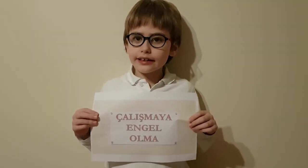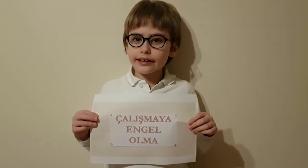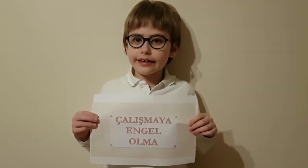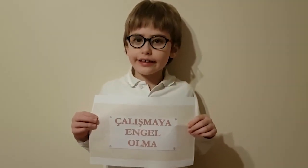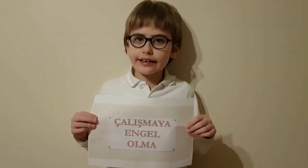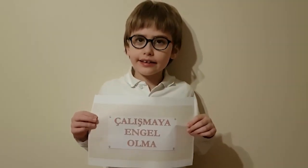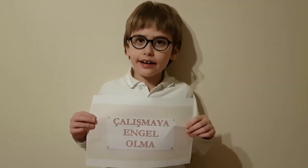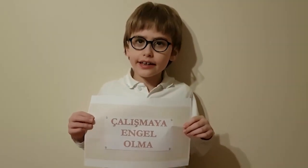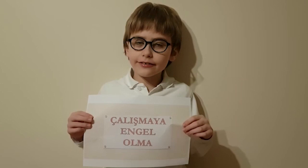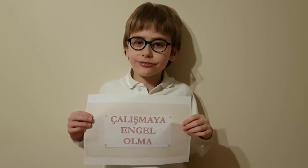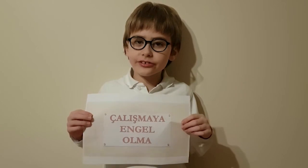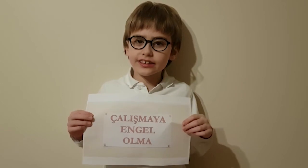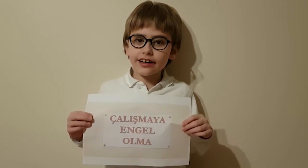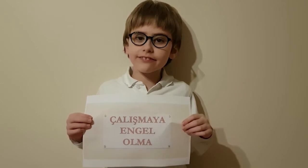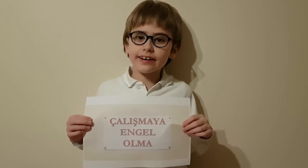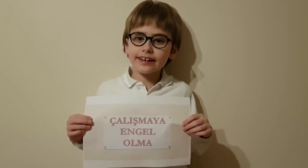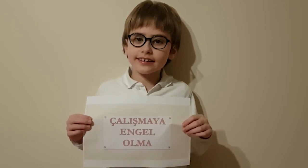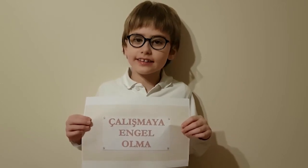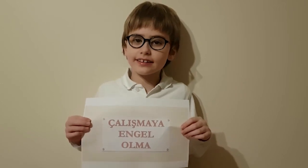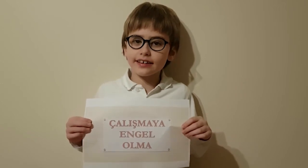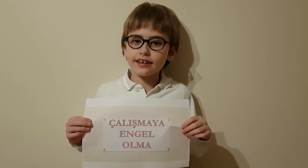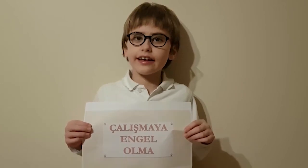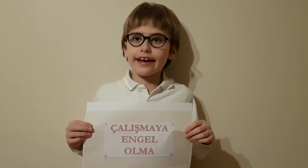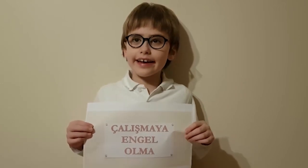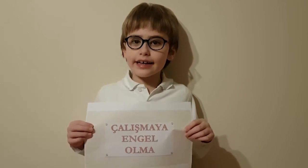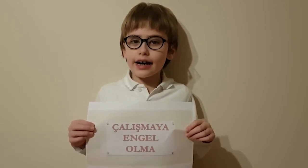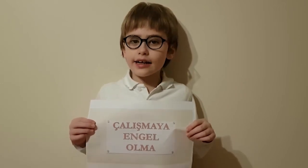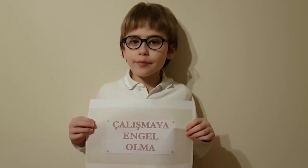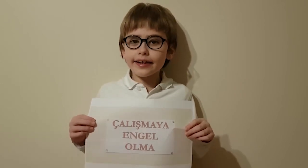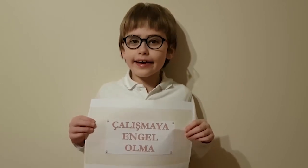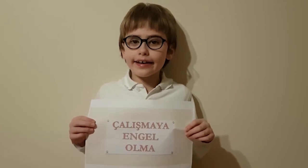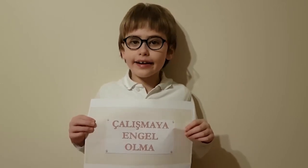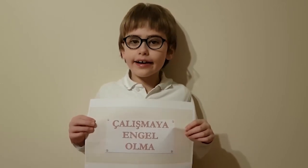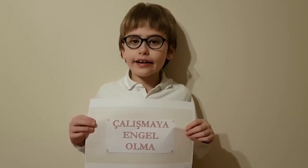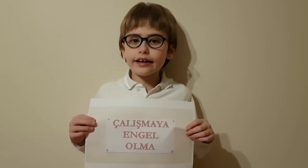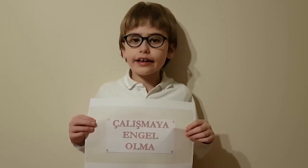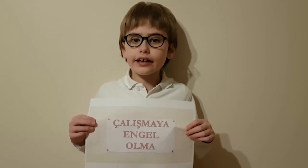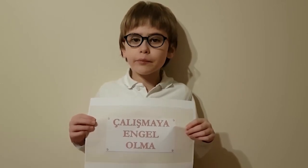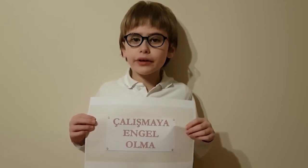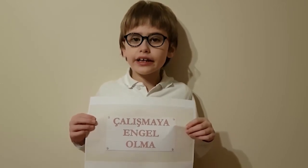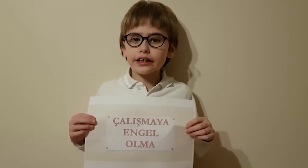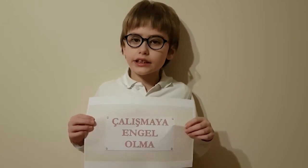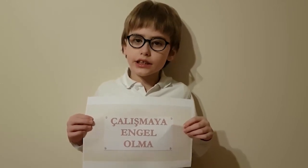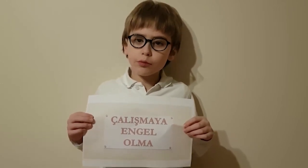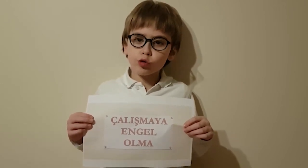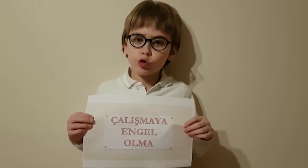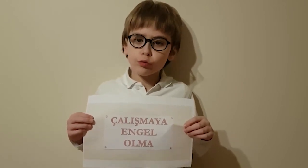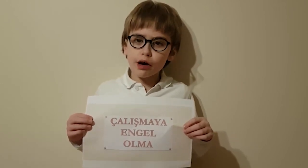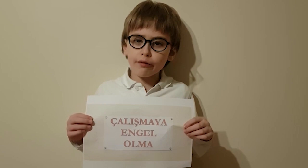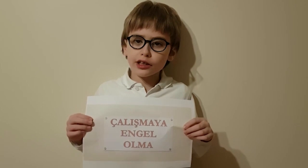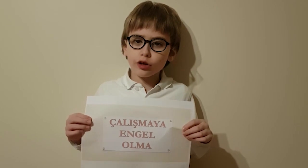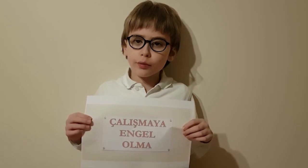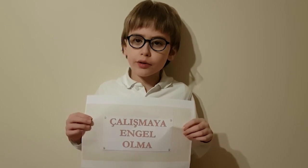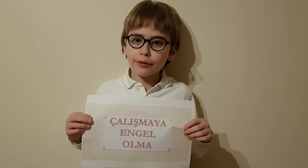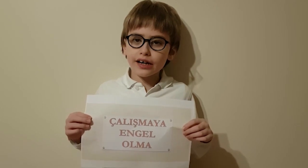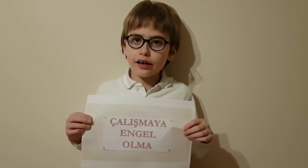değildir. Yeter ki fırsat verilsin. Engelli bireyler iyi bir yaşam kurma ve topluma